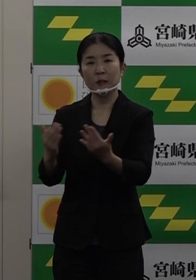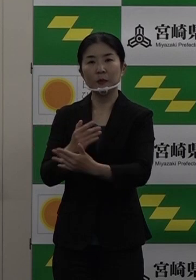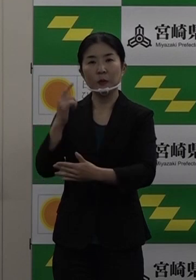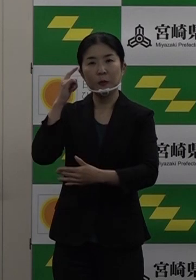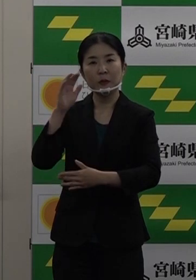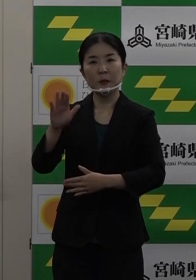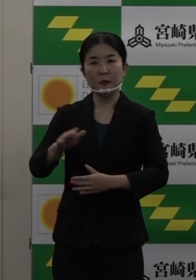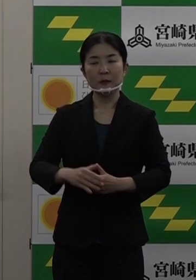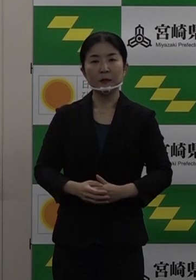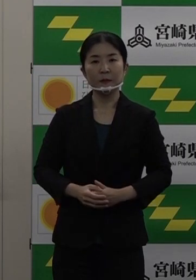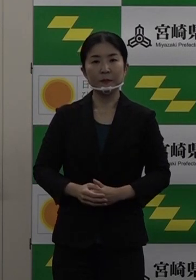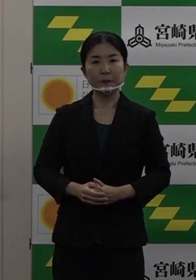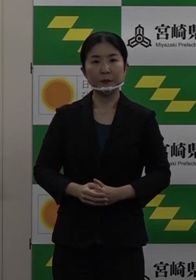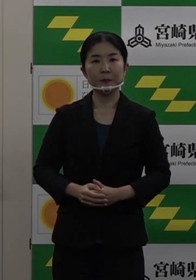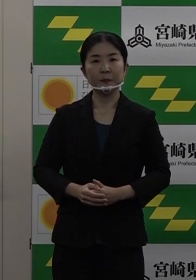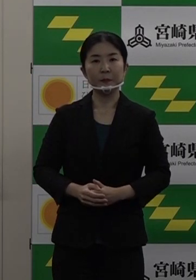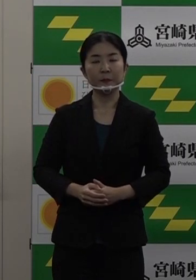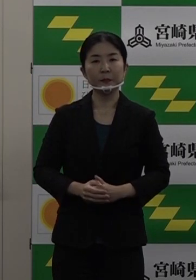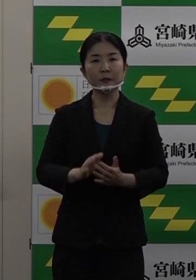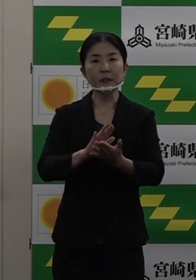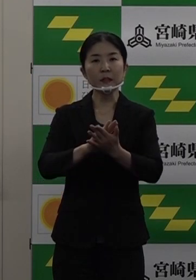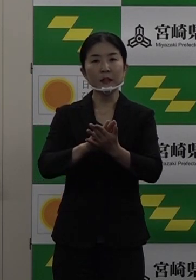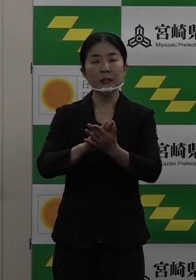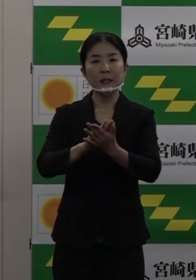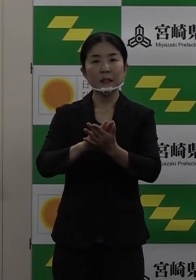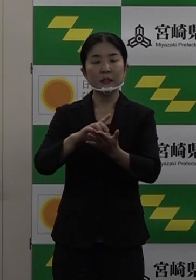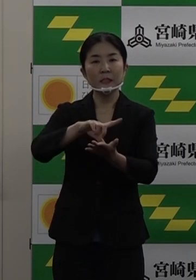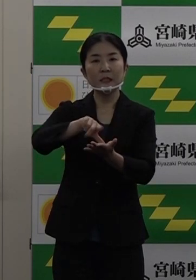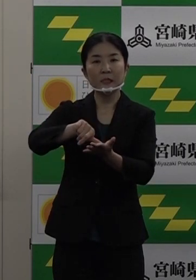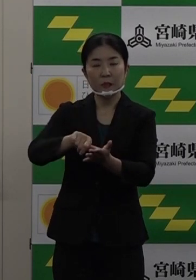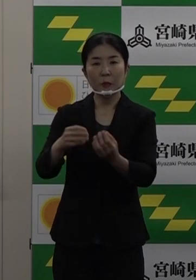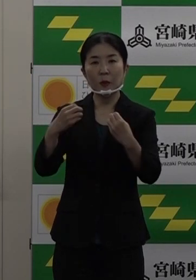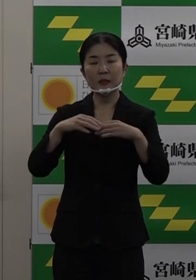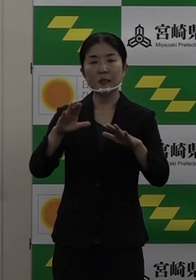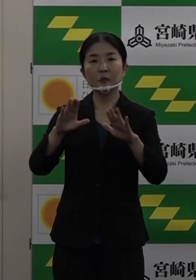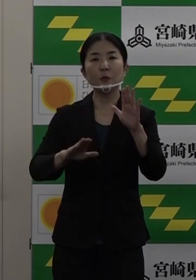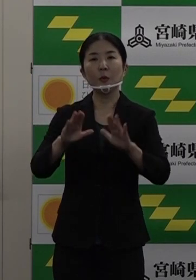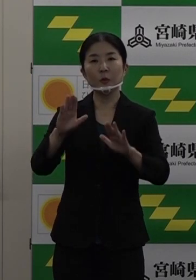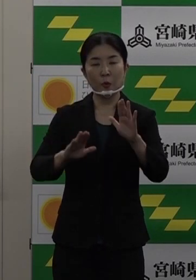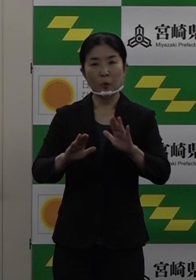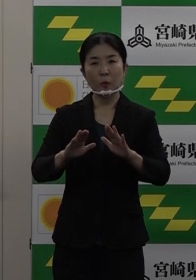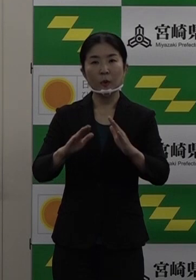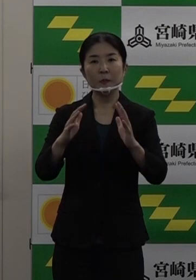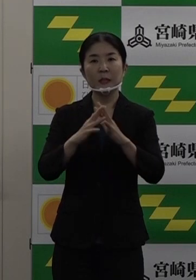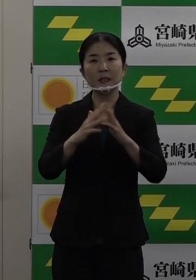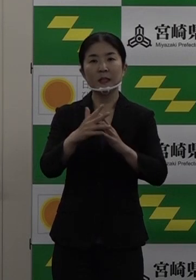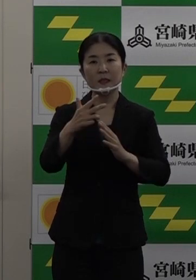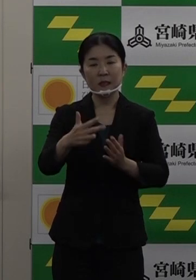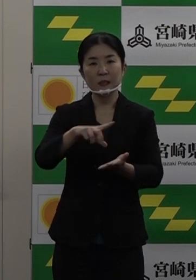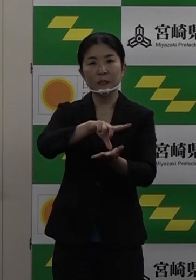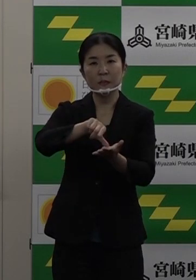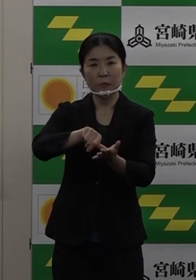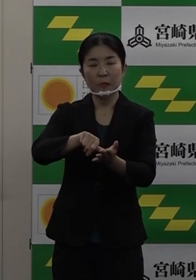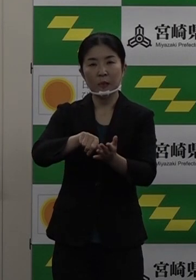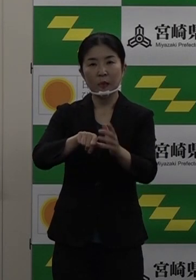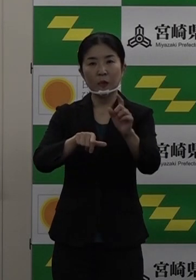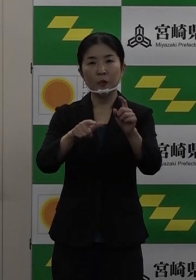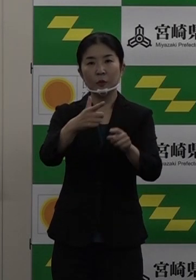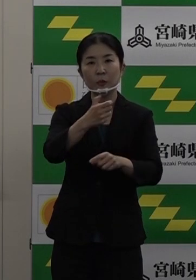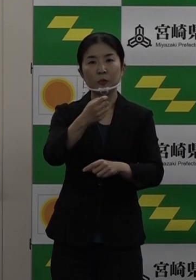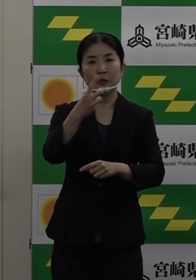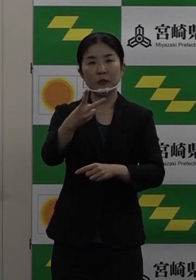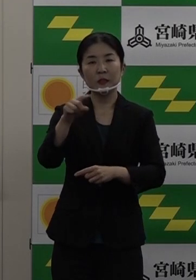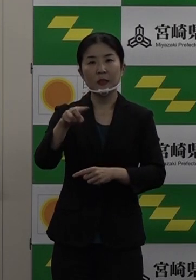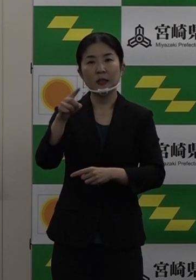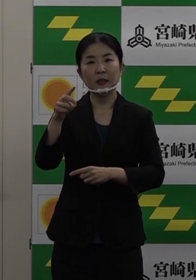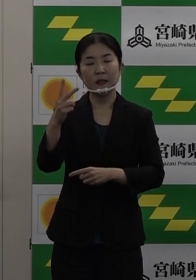。はい、これは各県域の感染状況であります。宮崎市県域も 62.2 という